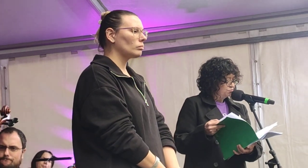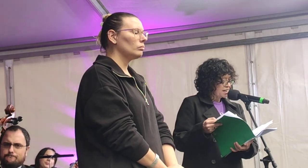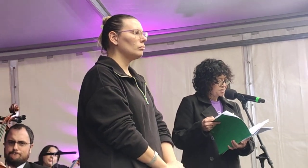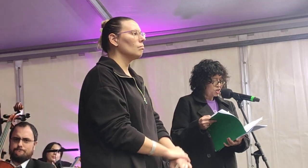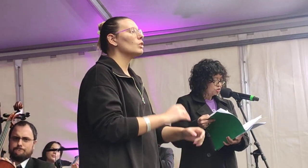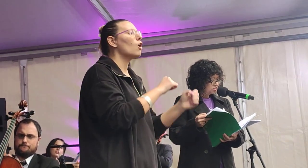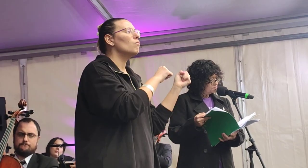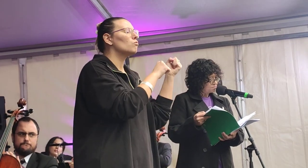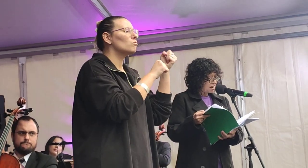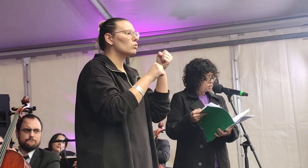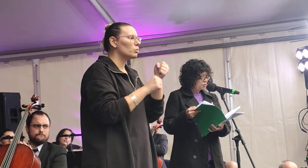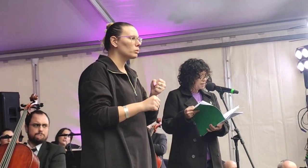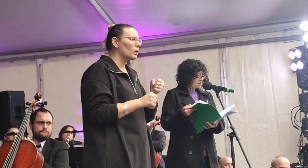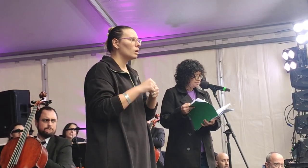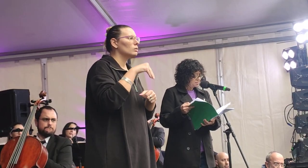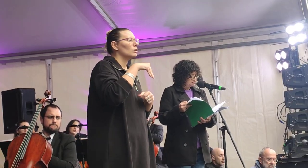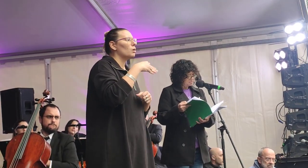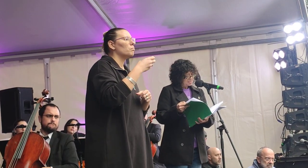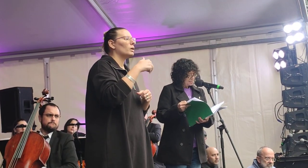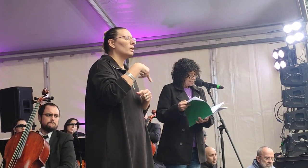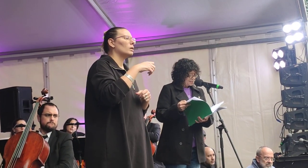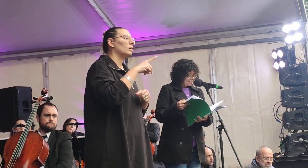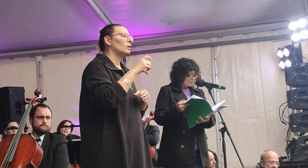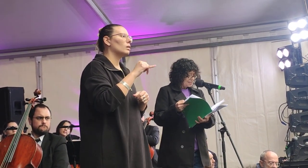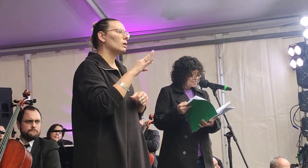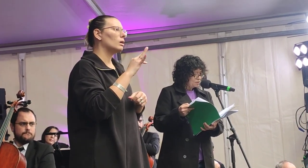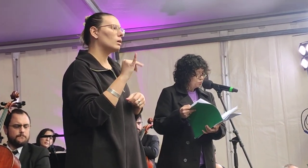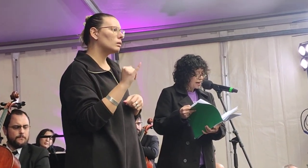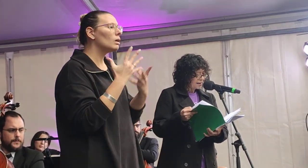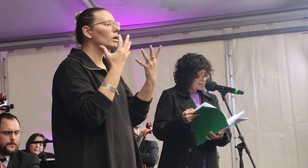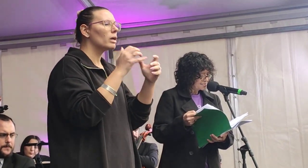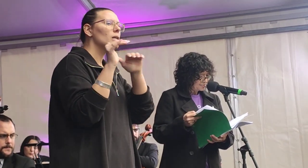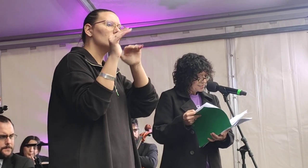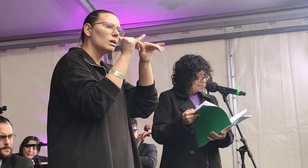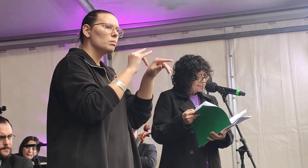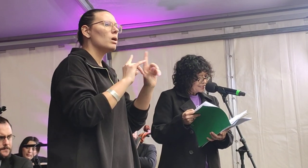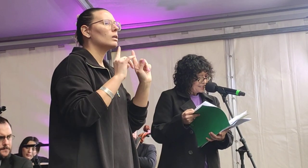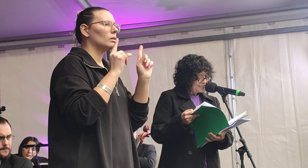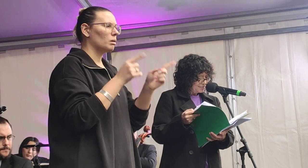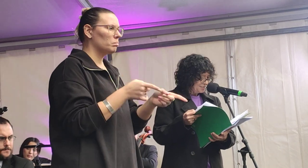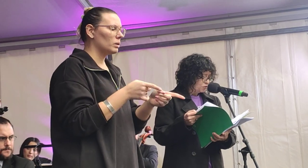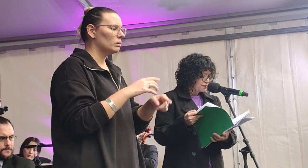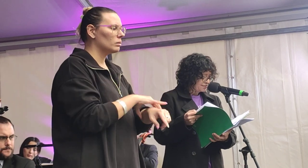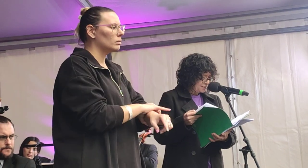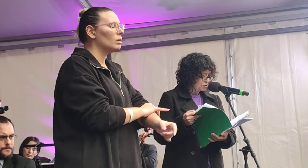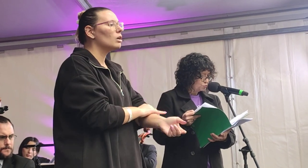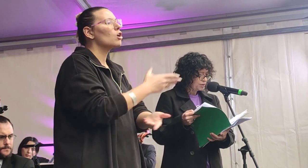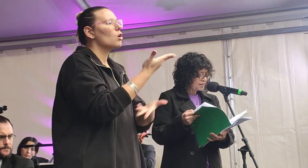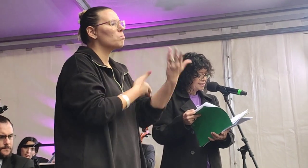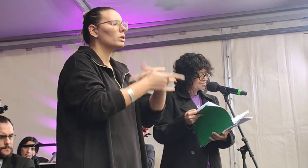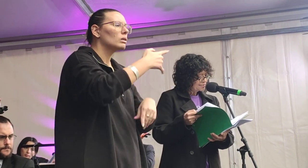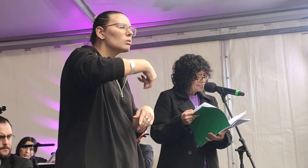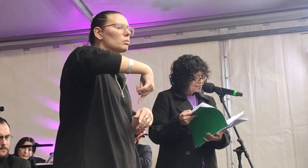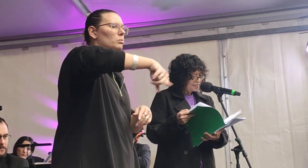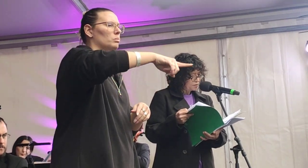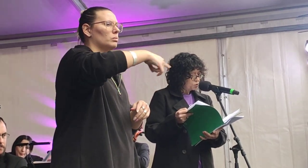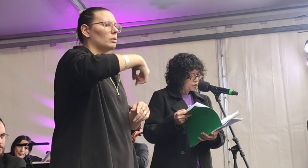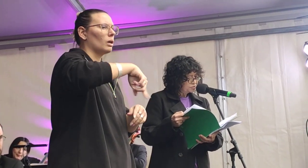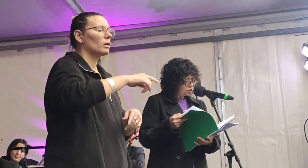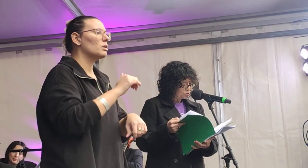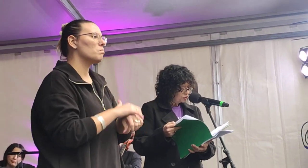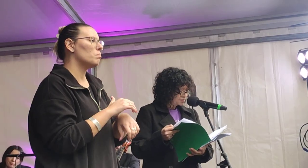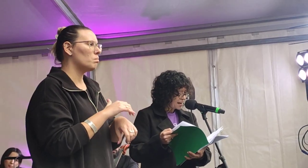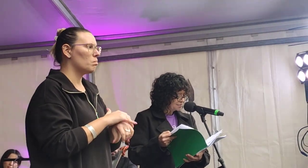La Fundación Mario Benedetti quiere saludarlas y compartir con ustedes